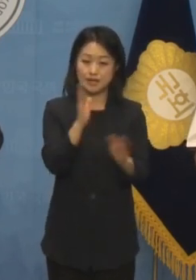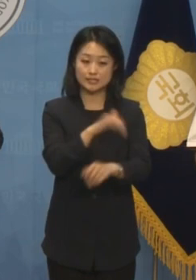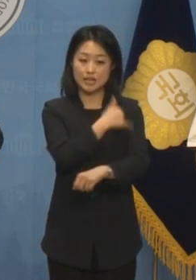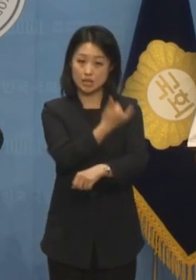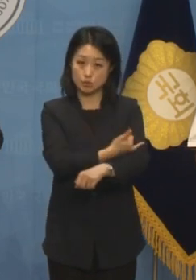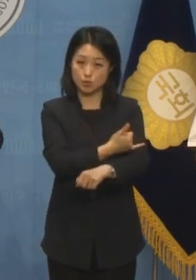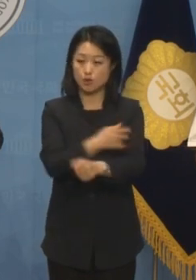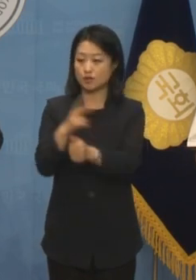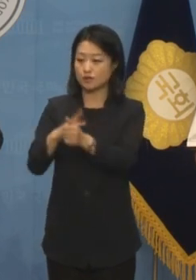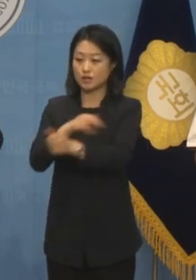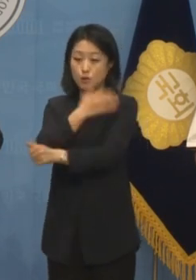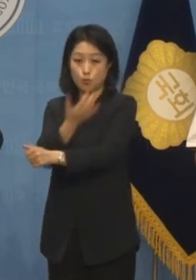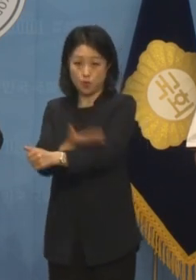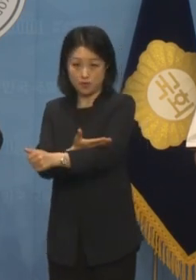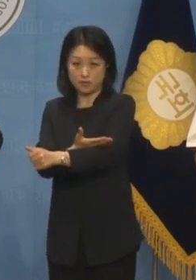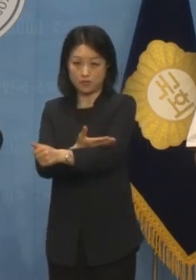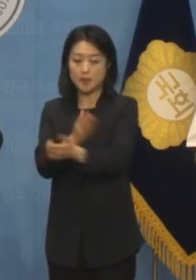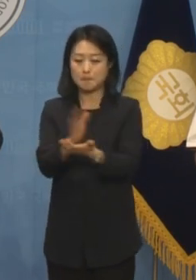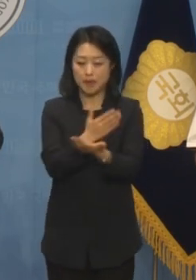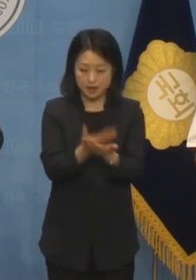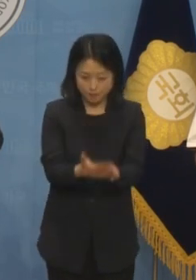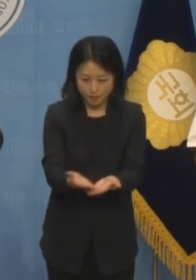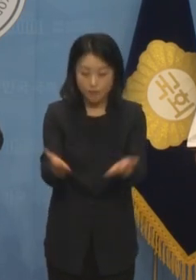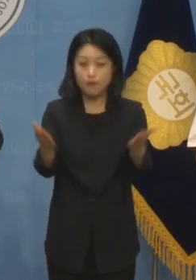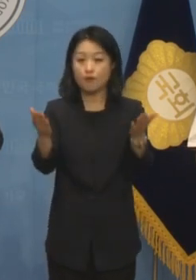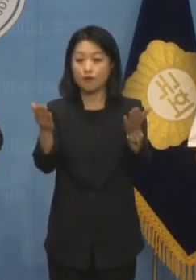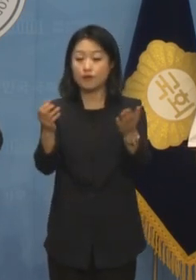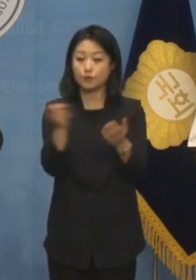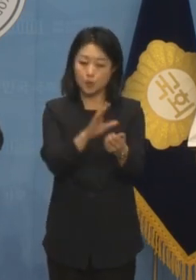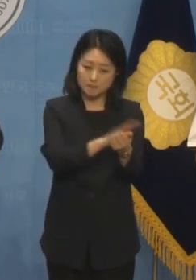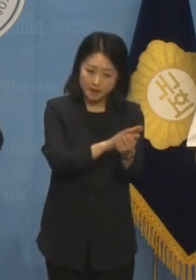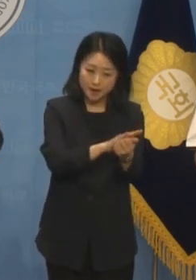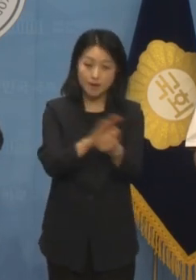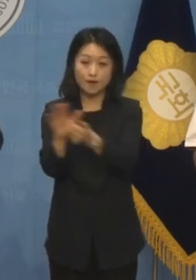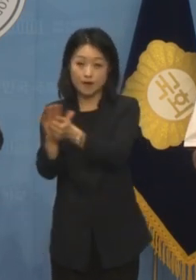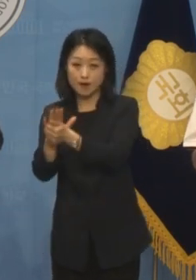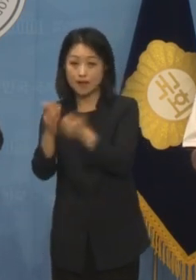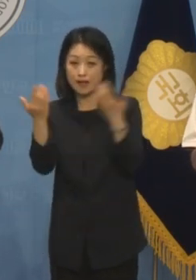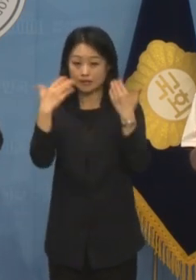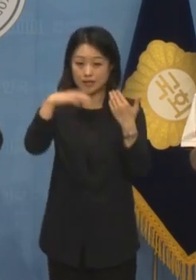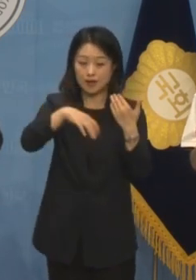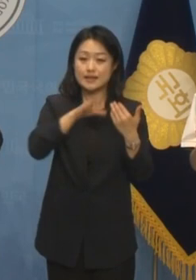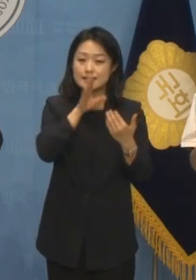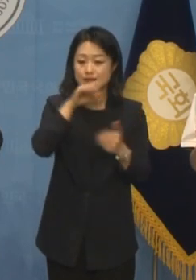학생인권과 교권을 위해 배려하고 존중함으로써 학교라는 공간을 참된 교육을